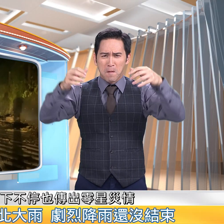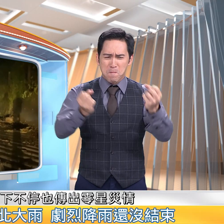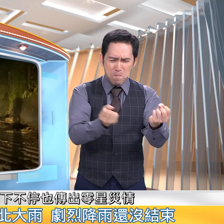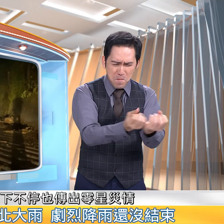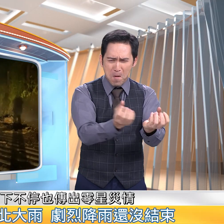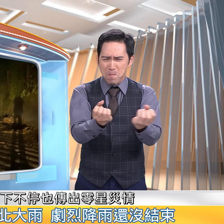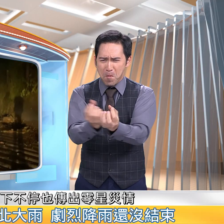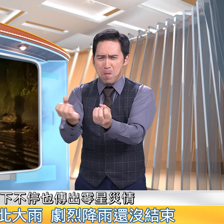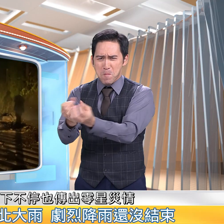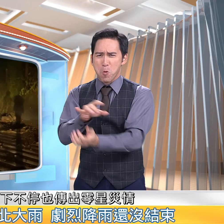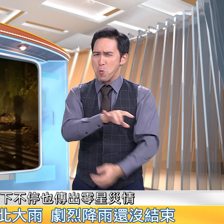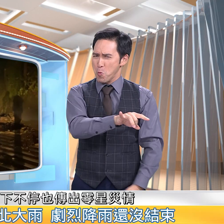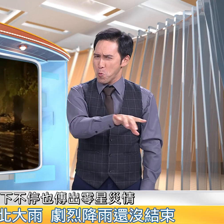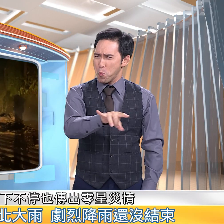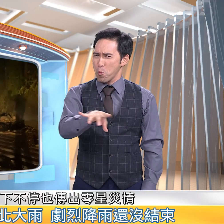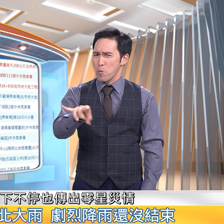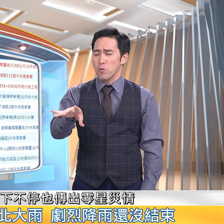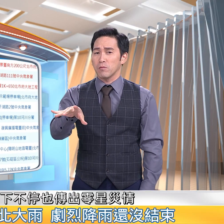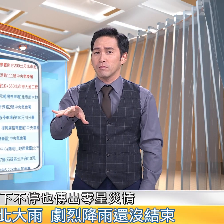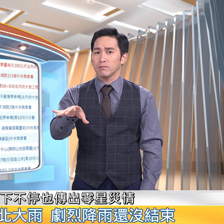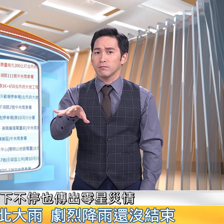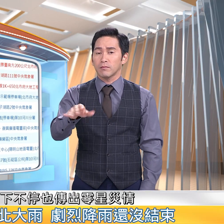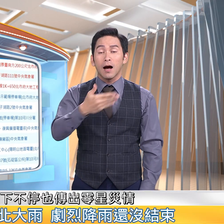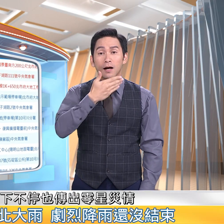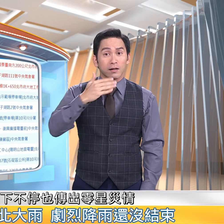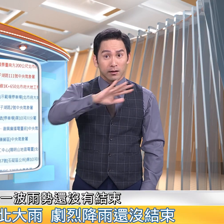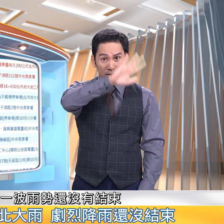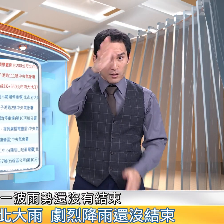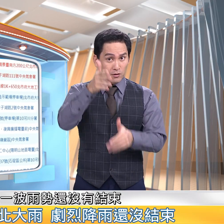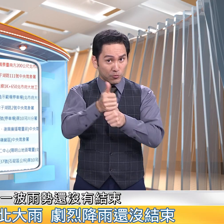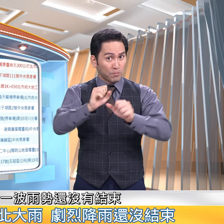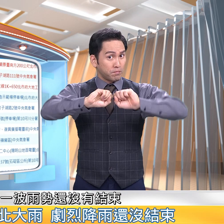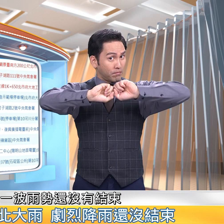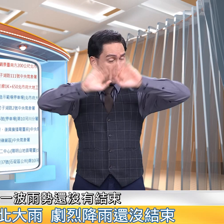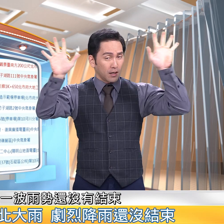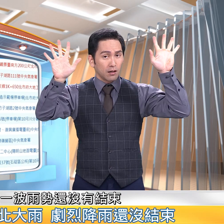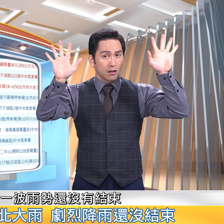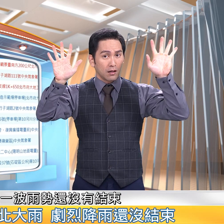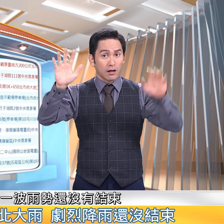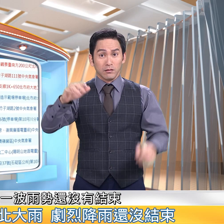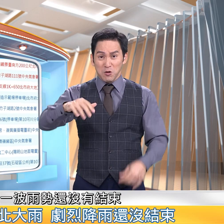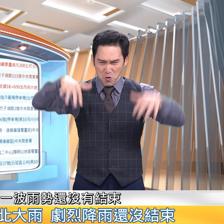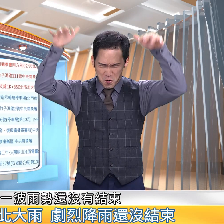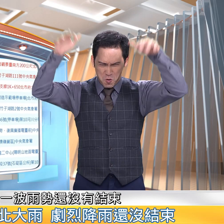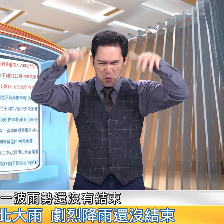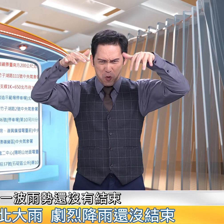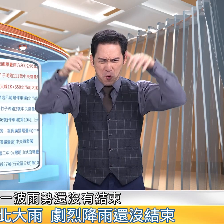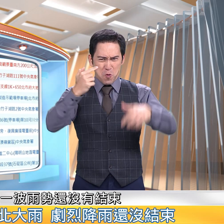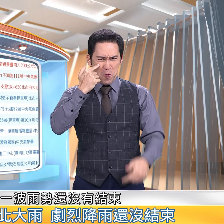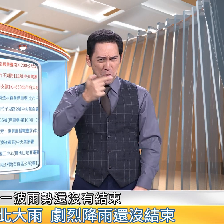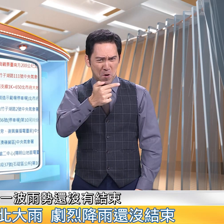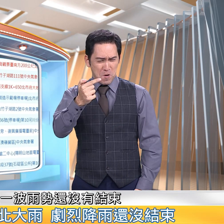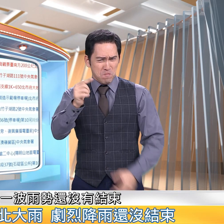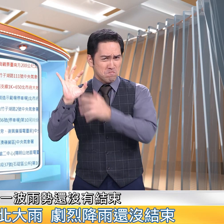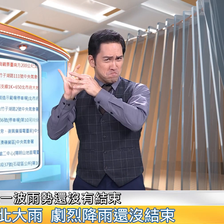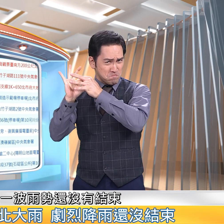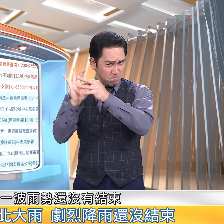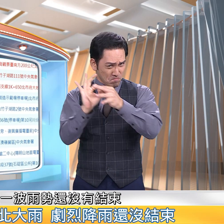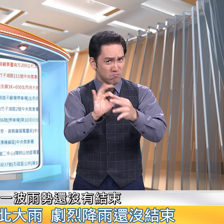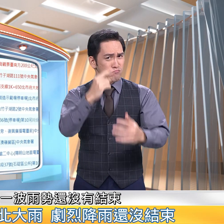不停，也传出零星灾情。气象署提醒，这一波雨势还没有结束，剧